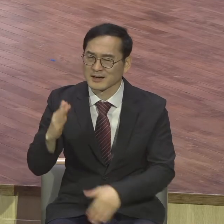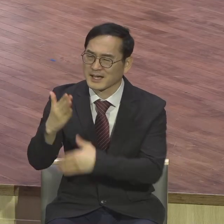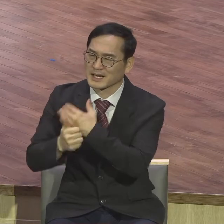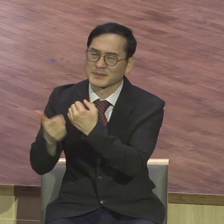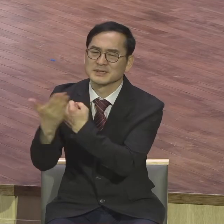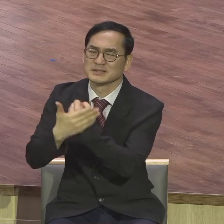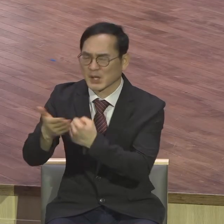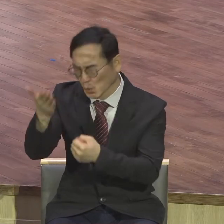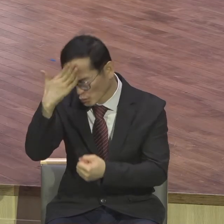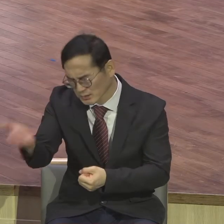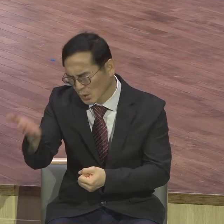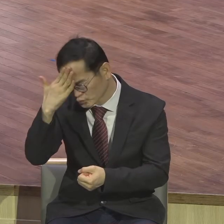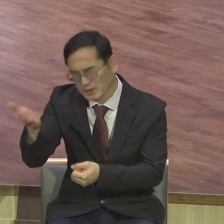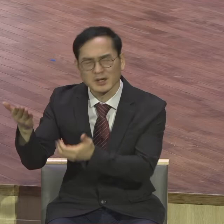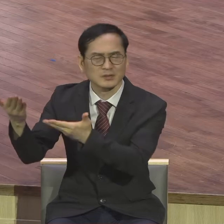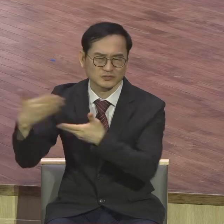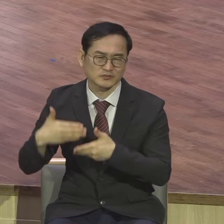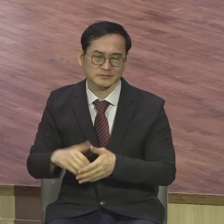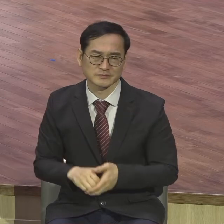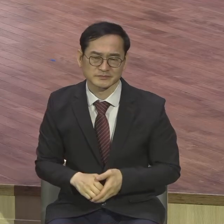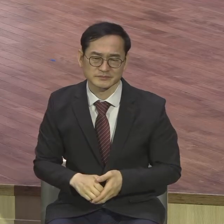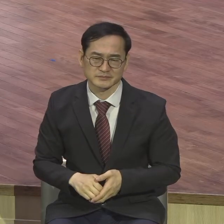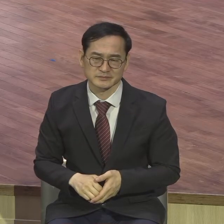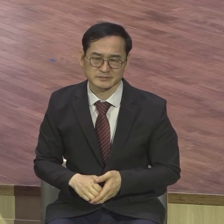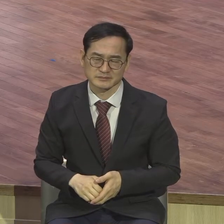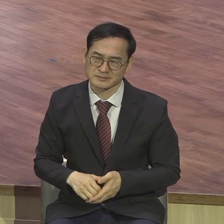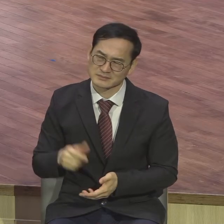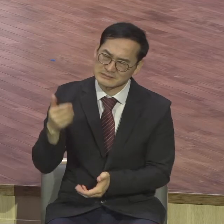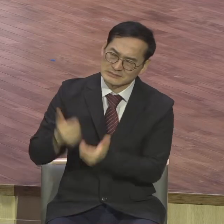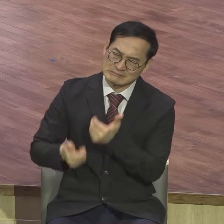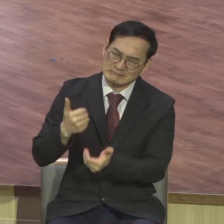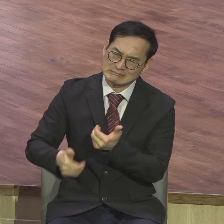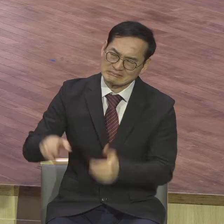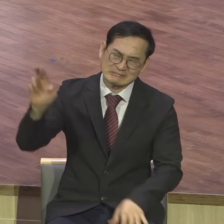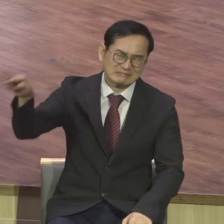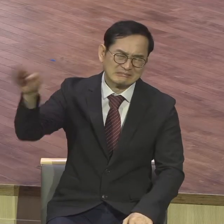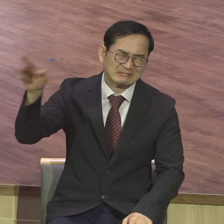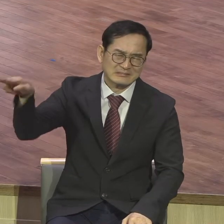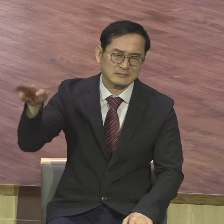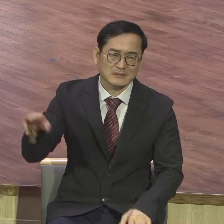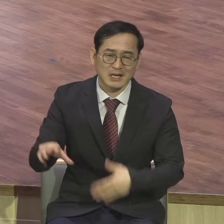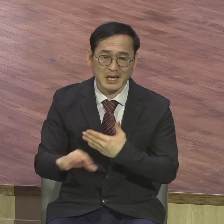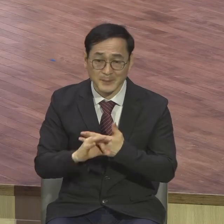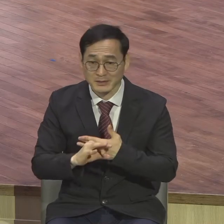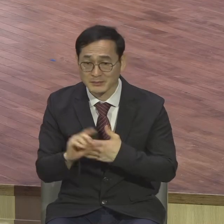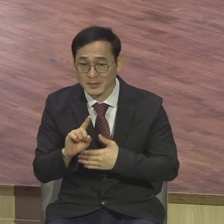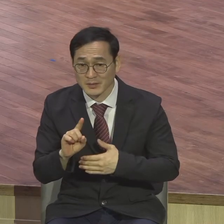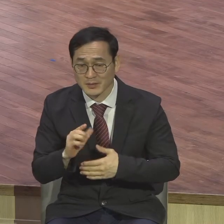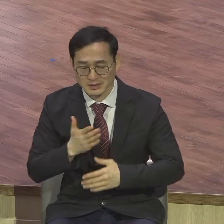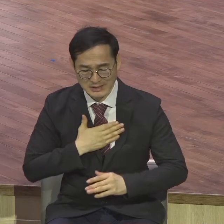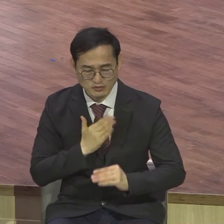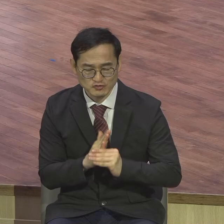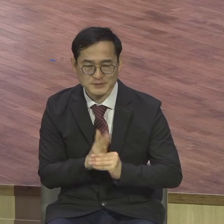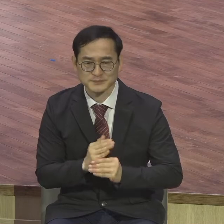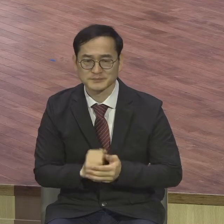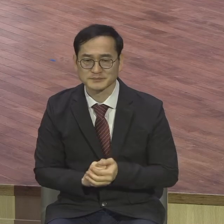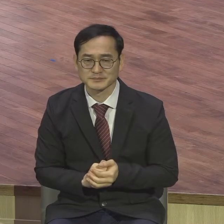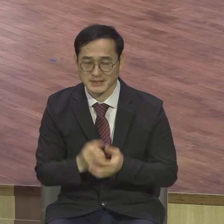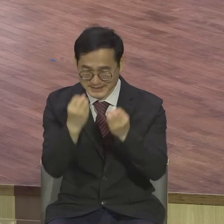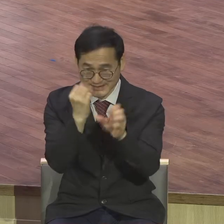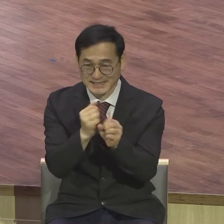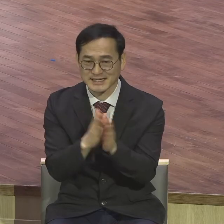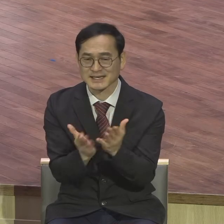은혜입니다. 이걸 놓치면 어떻게 돼요? 인본주의의 삶이라. 자기가 나옵니다. 창세기 3장 자기가